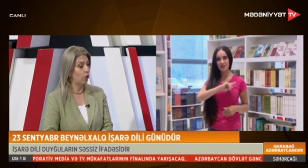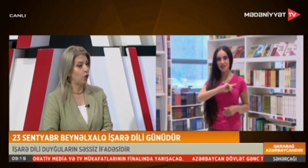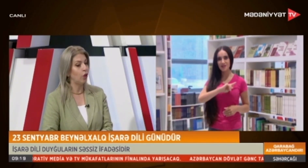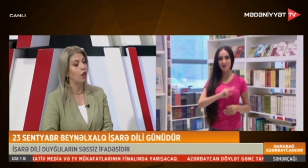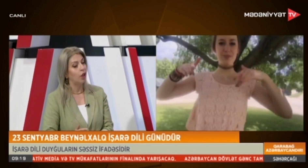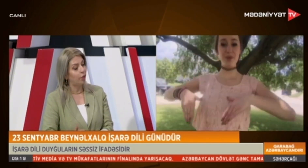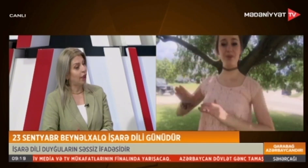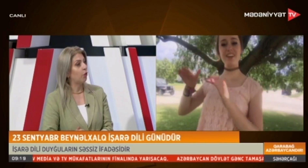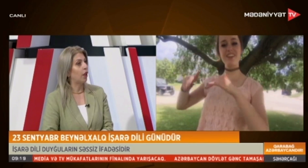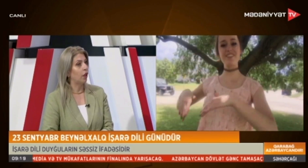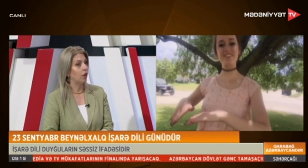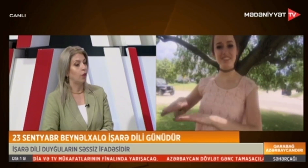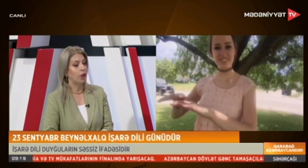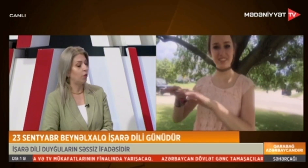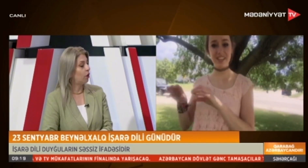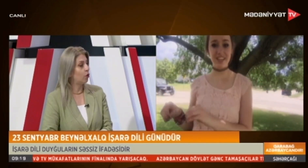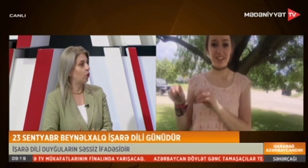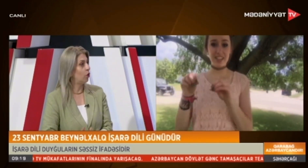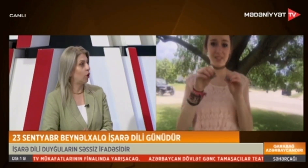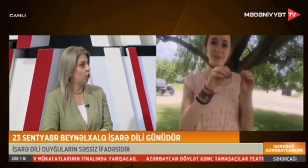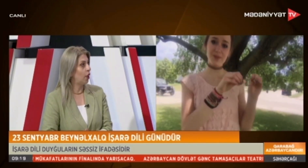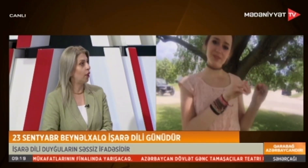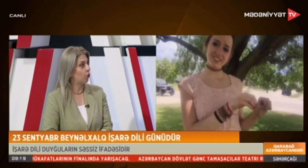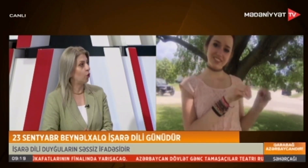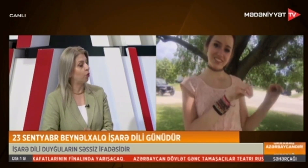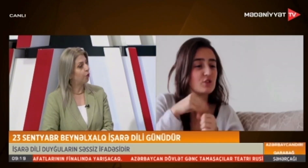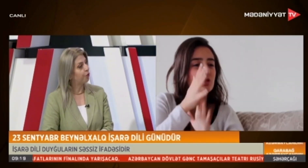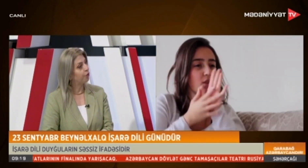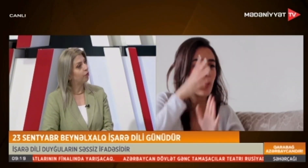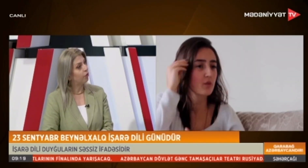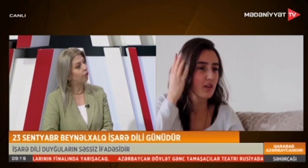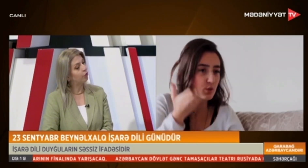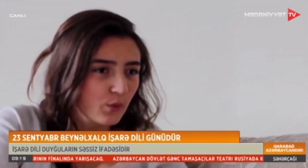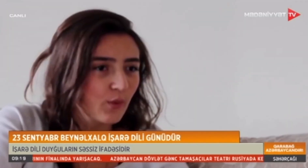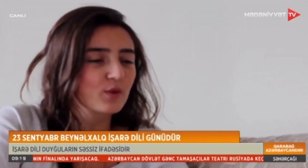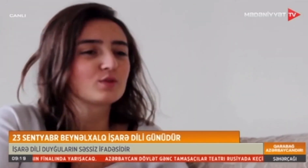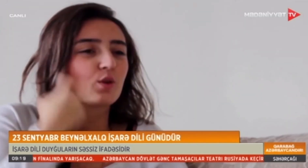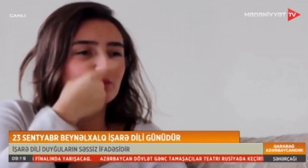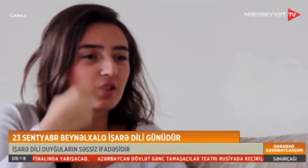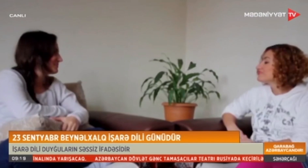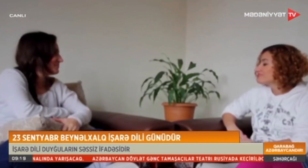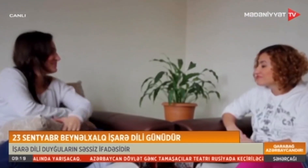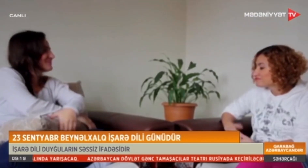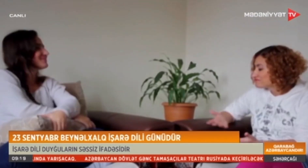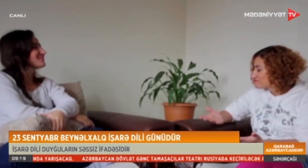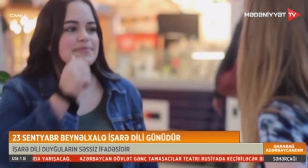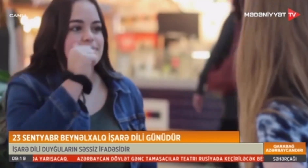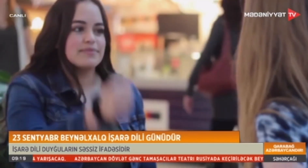üçün məktəbdə qalırlar. Məktəbdə də xüsusi onlar üçün şərait qurulub. Mənim üçün maraqlı bir məqam var. Normal kitab olsun,